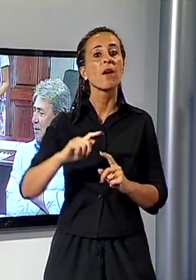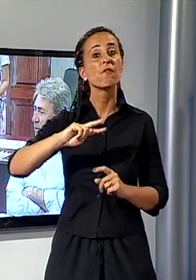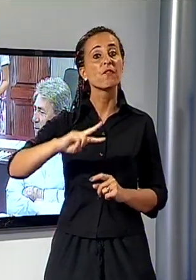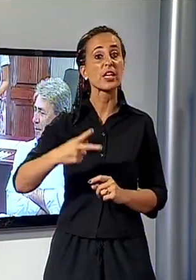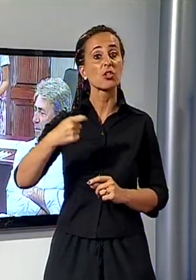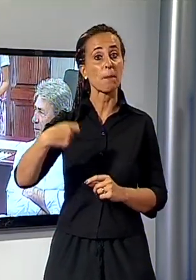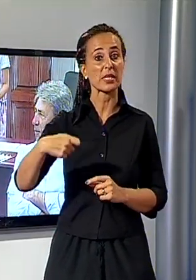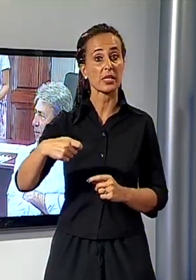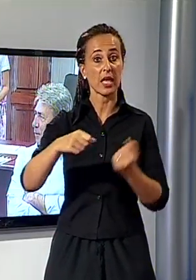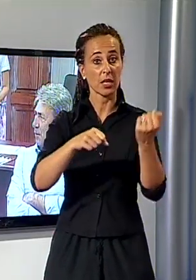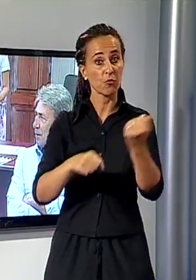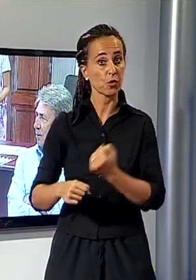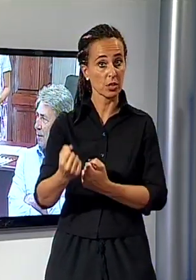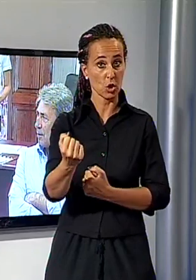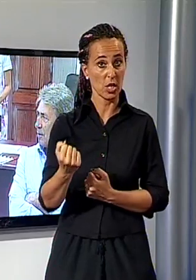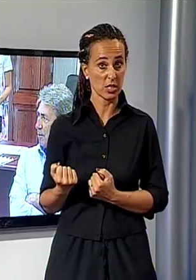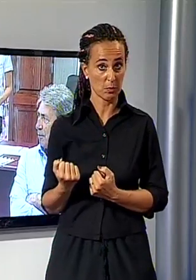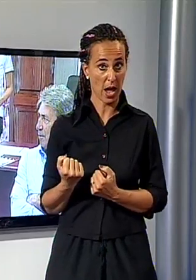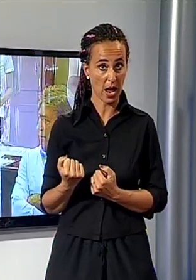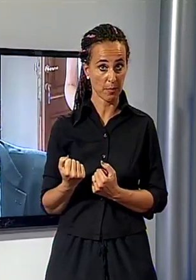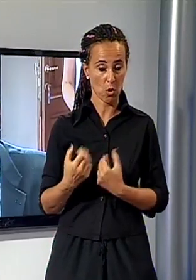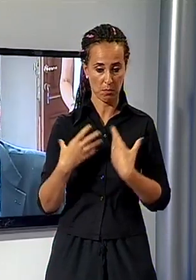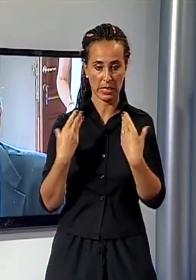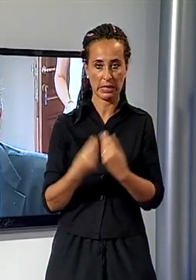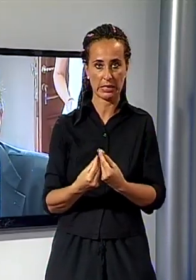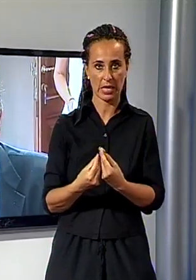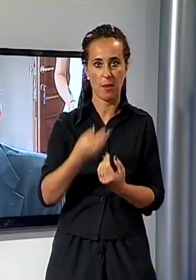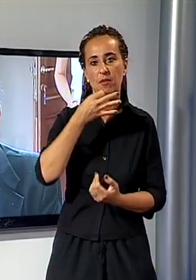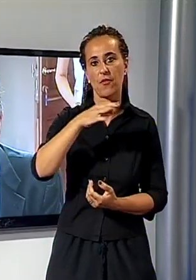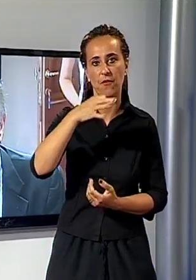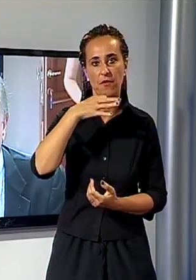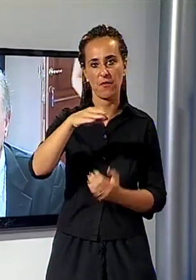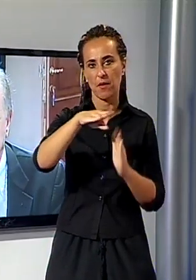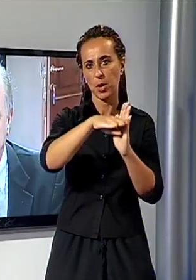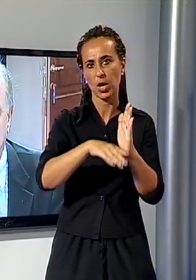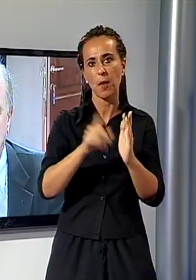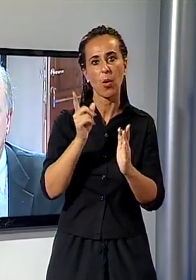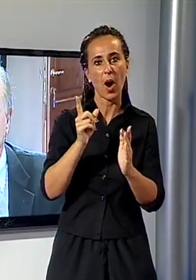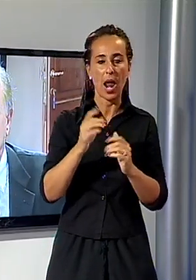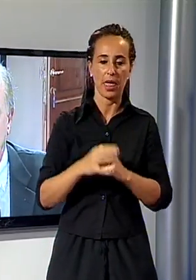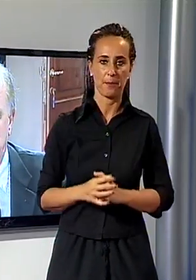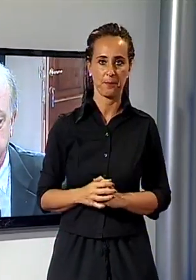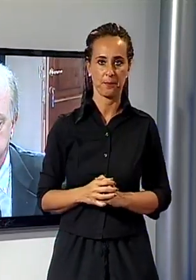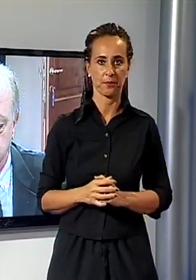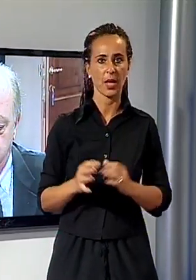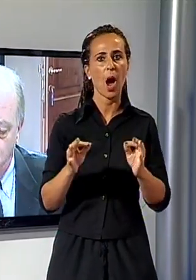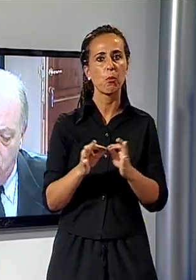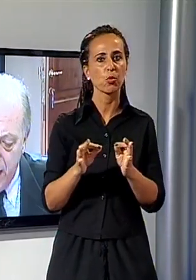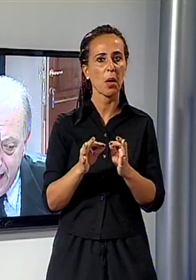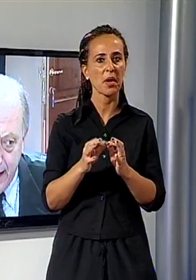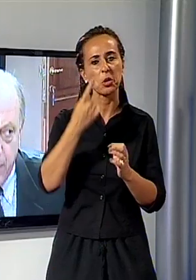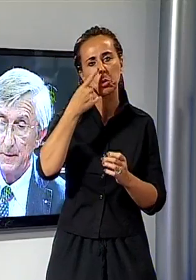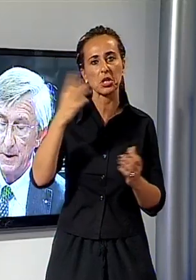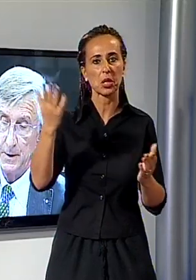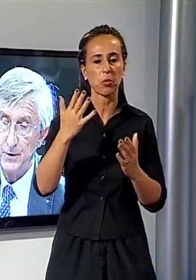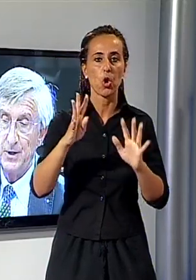Torniamo a Lucca. Tra pochi giorni parte la terza edizione del Boccherini Open Gold, concerti e masterclass